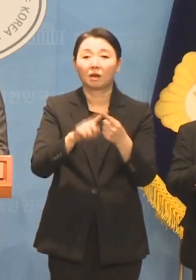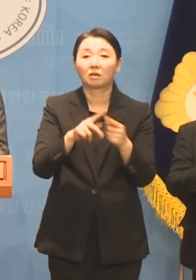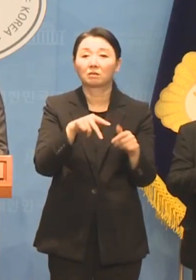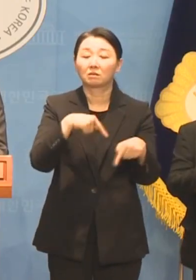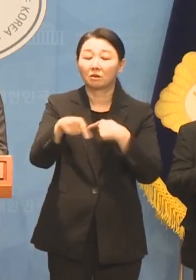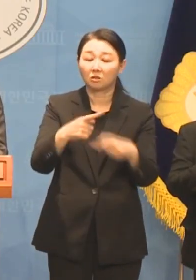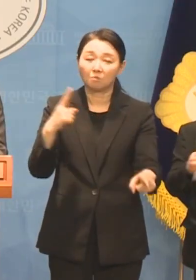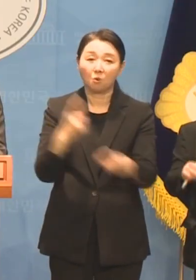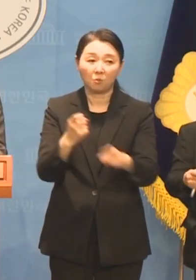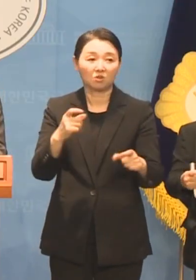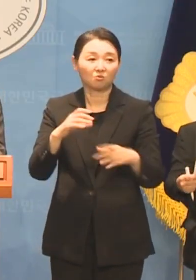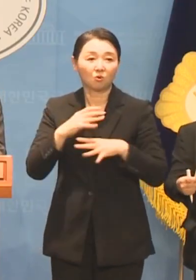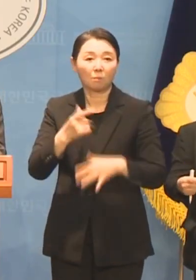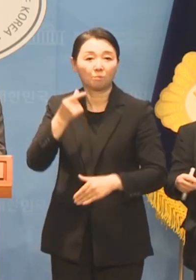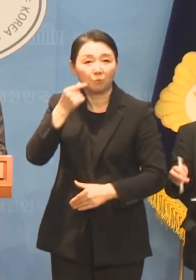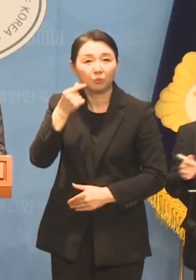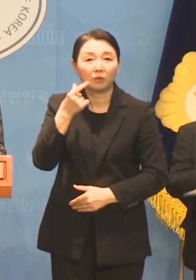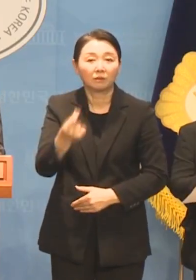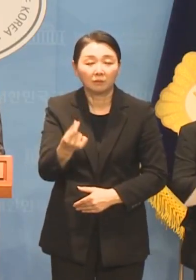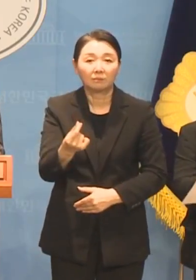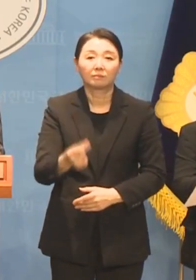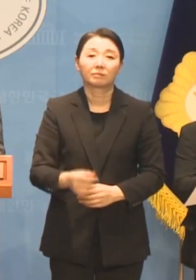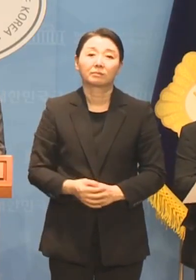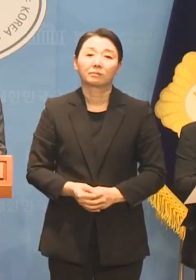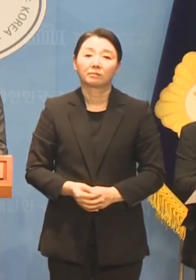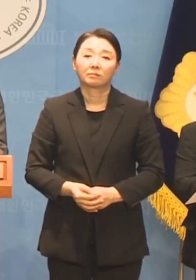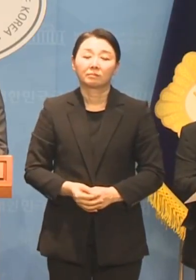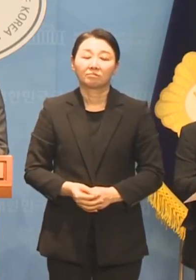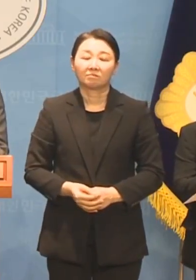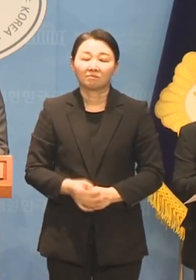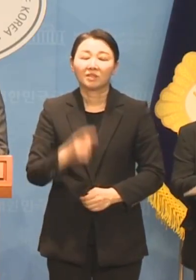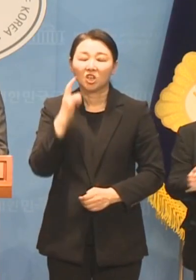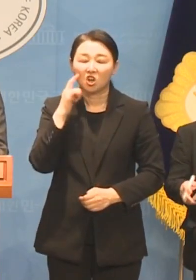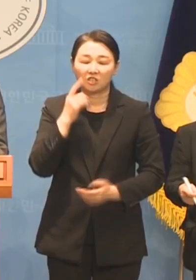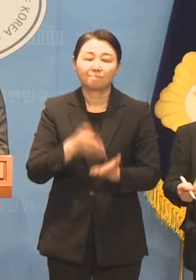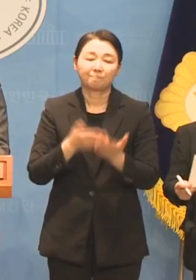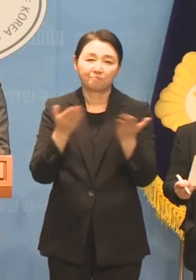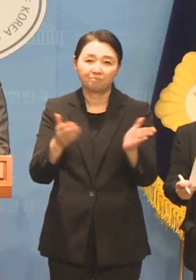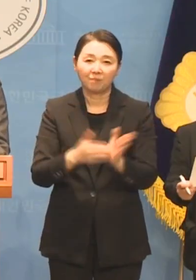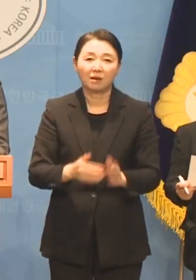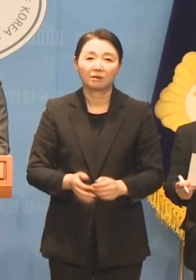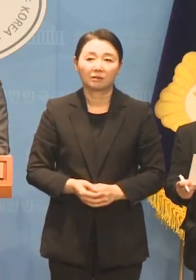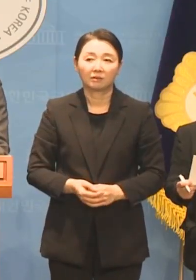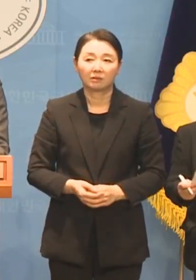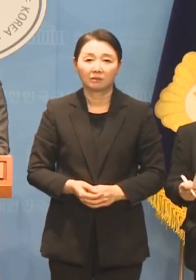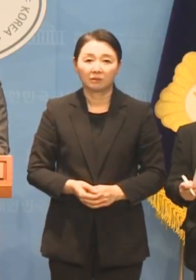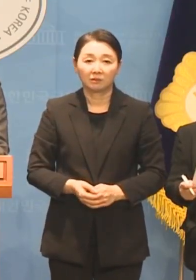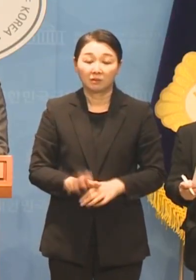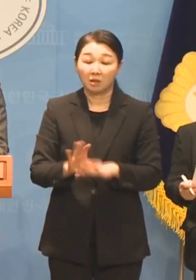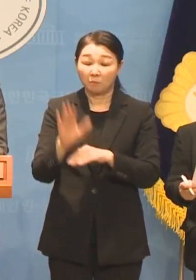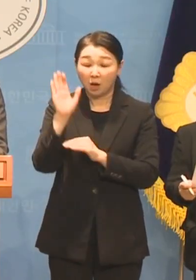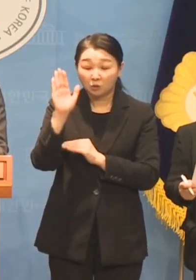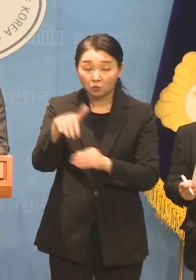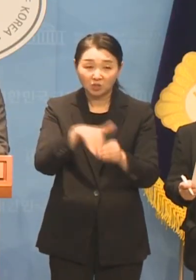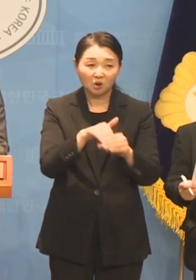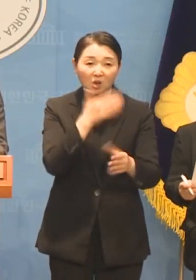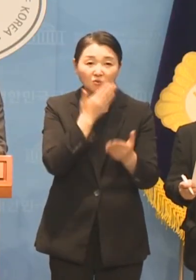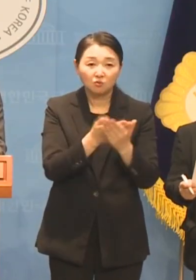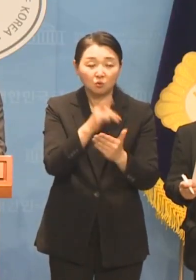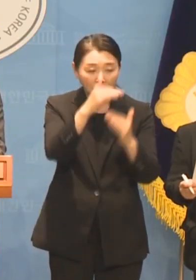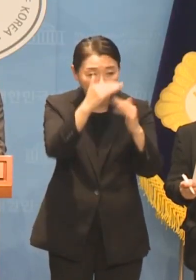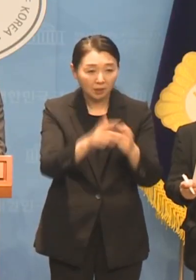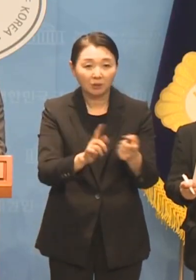정치적 보복이 두려워서 못하는 거 아닌가 싶습니다. 라며 허위사실을 유포하였습니다. 방송 후 선거에 쟁점이 된